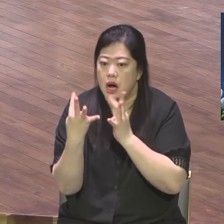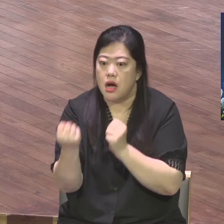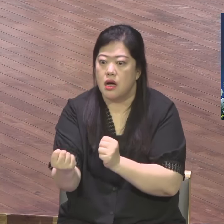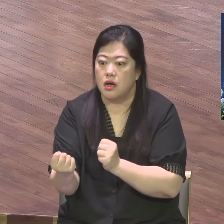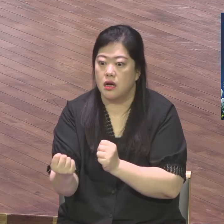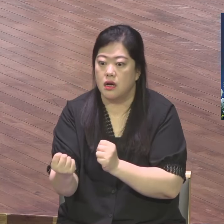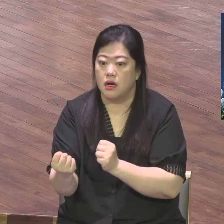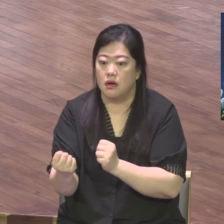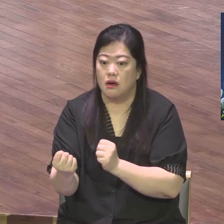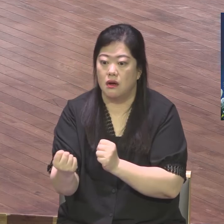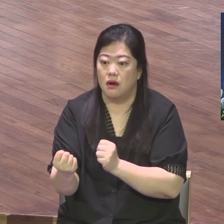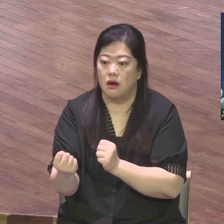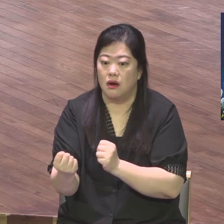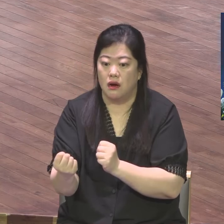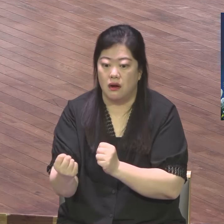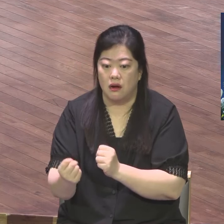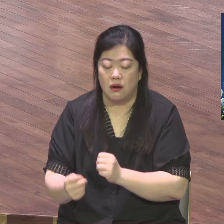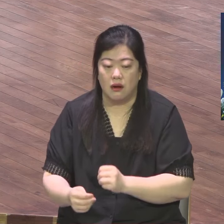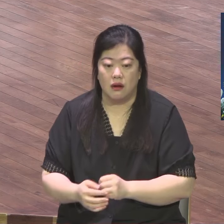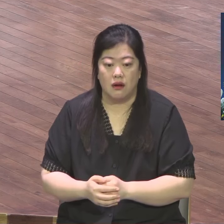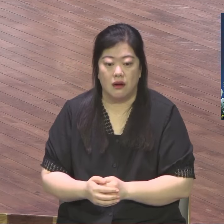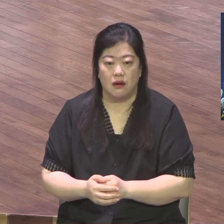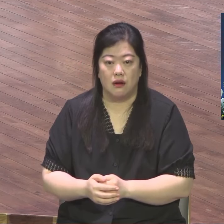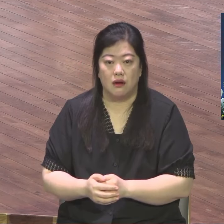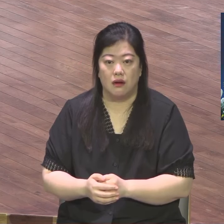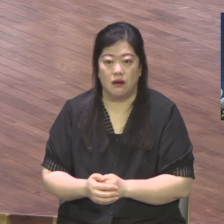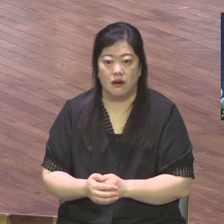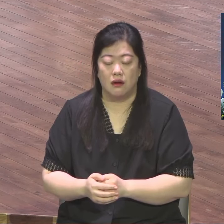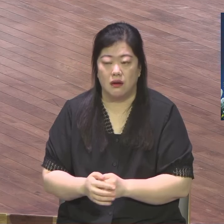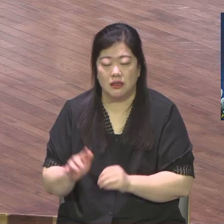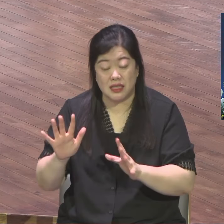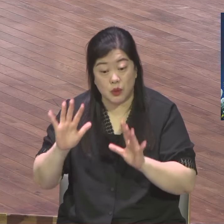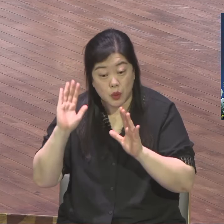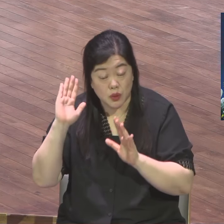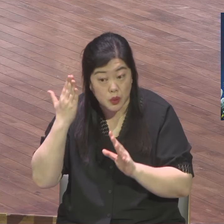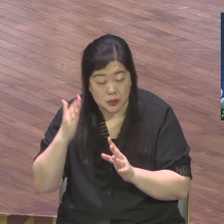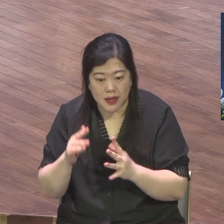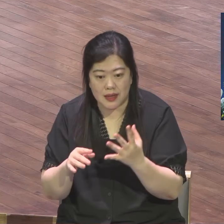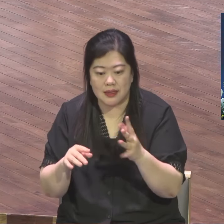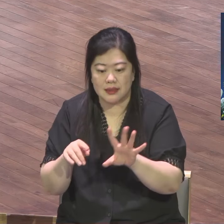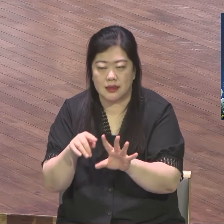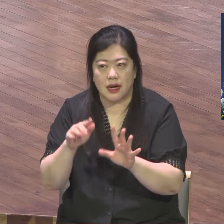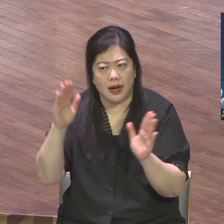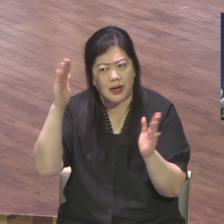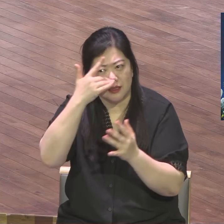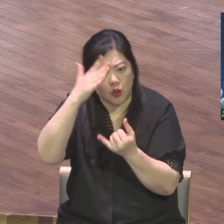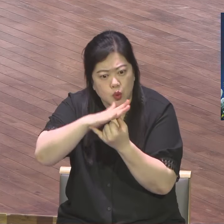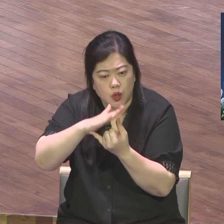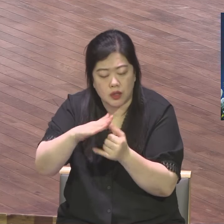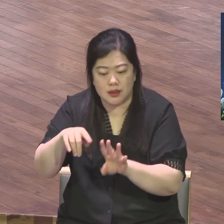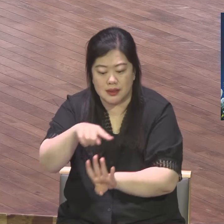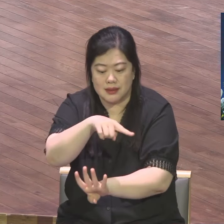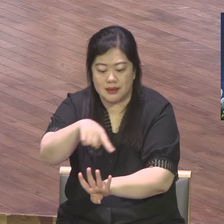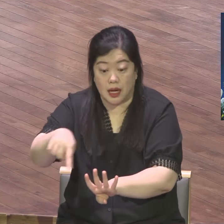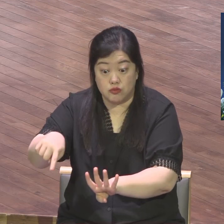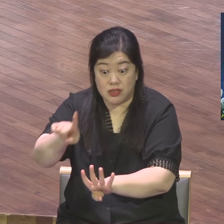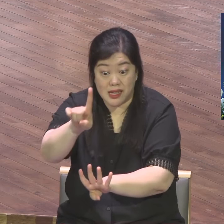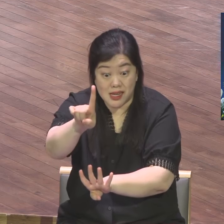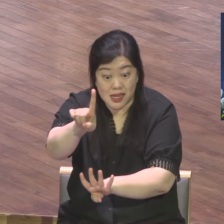4명 중에서 한 명은 동성애나 양성애 하고 있다. 4명 중에 한 명이.